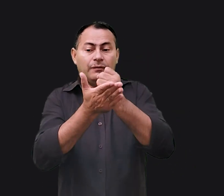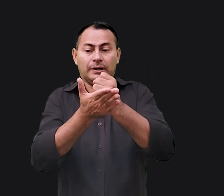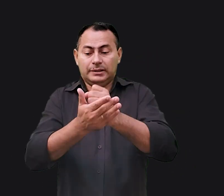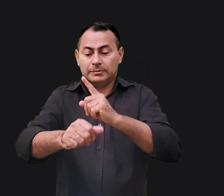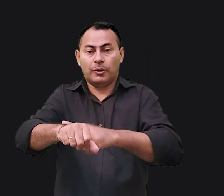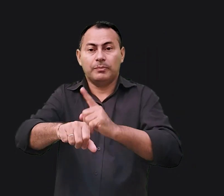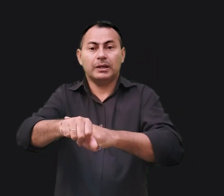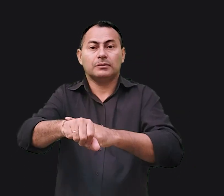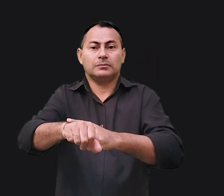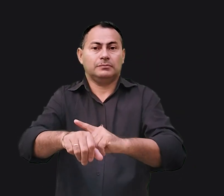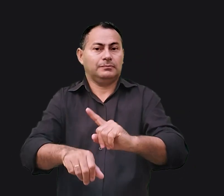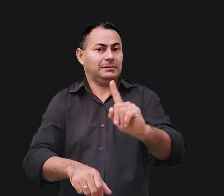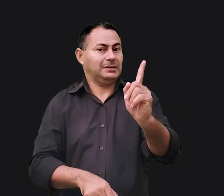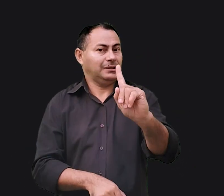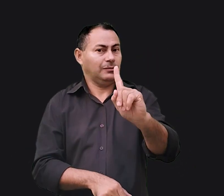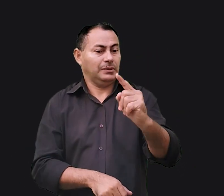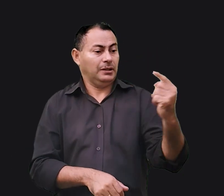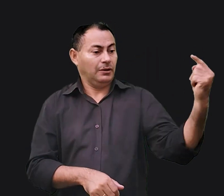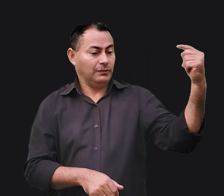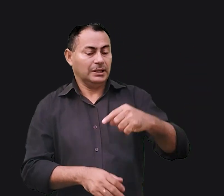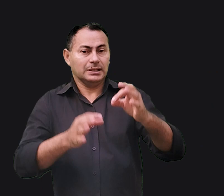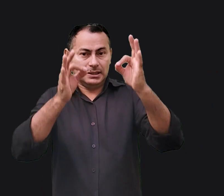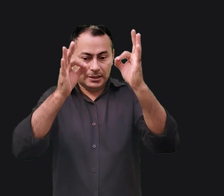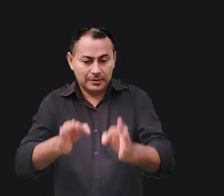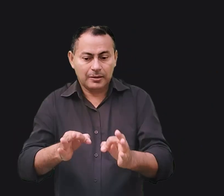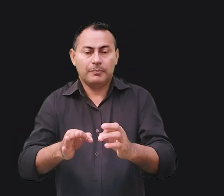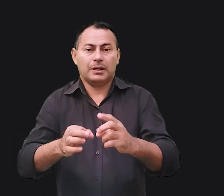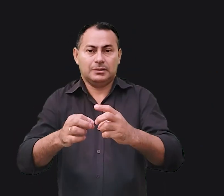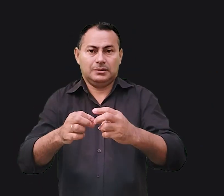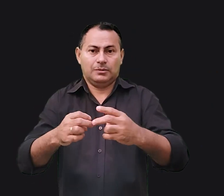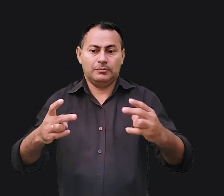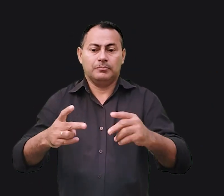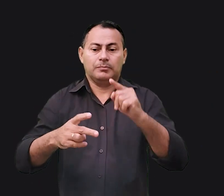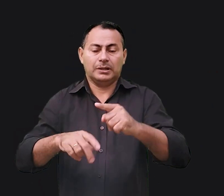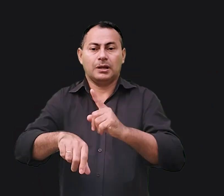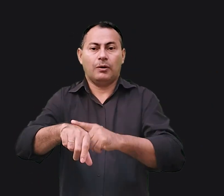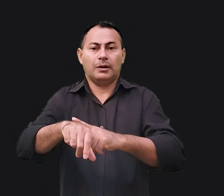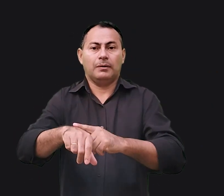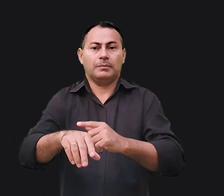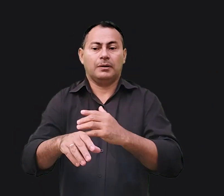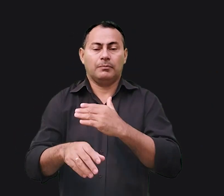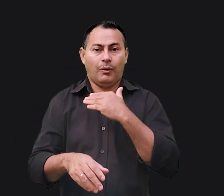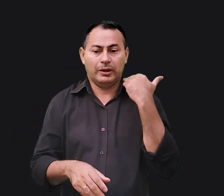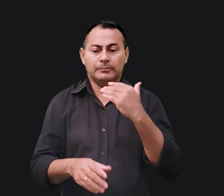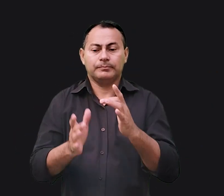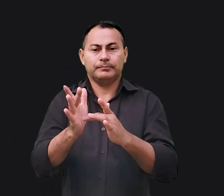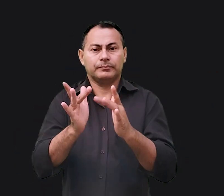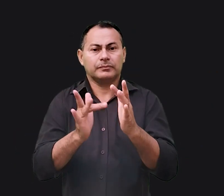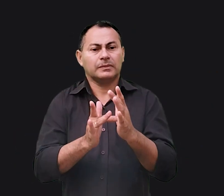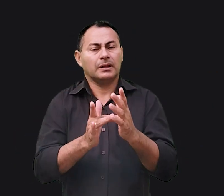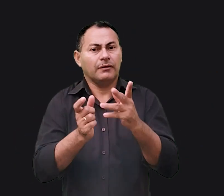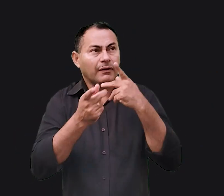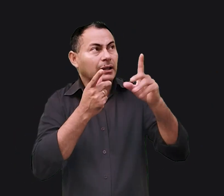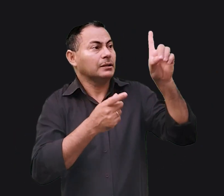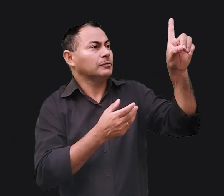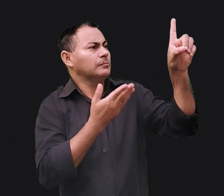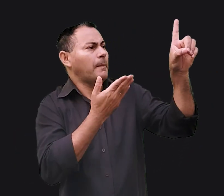hora? Não. Eu vim exatamente para isto, para esta hora. E o que ele diz a Deus é: